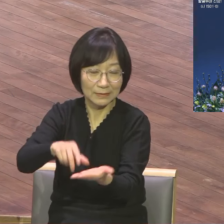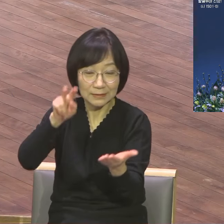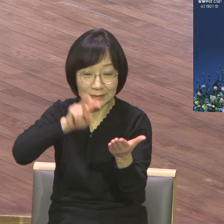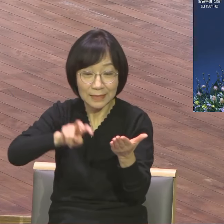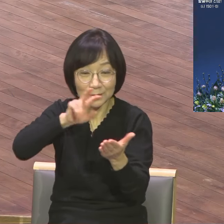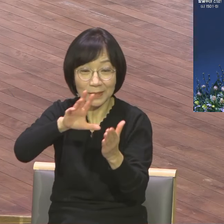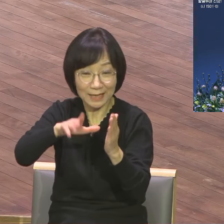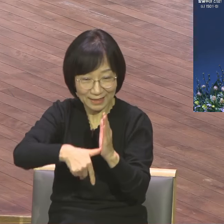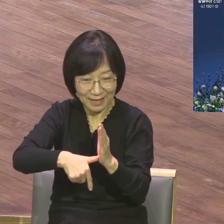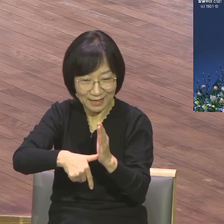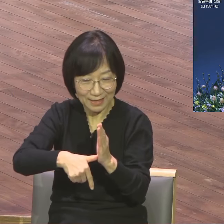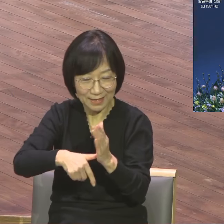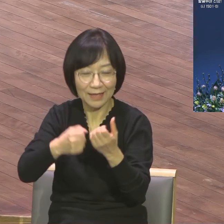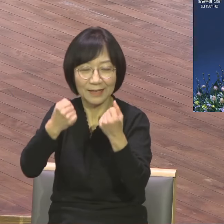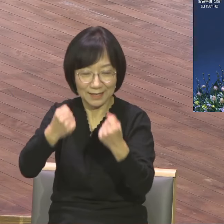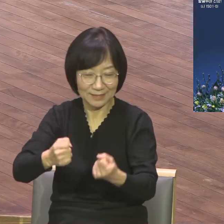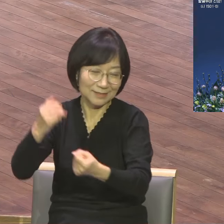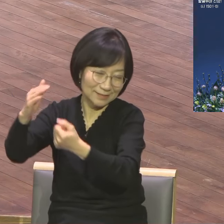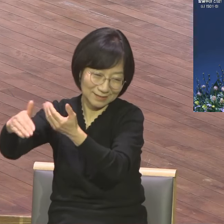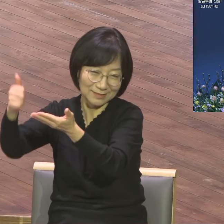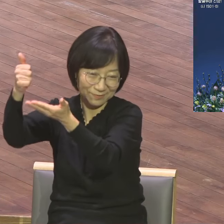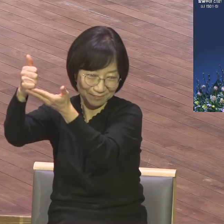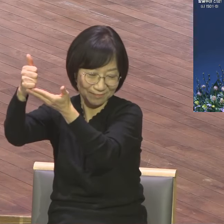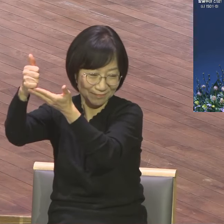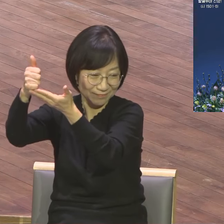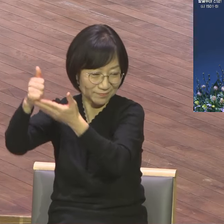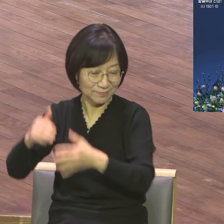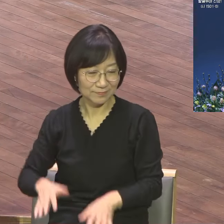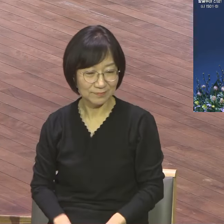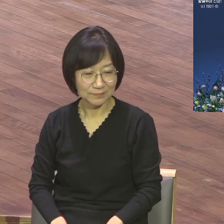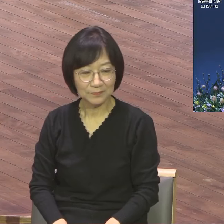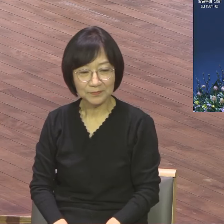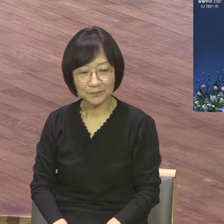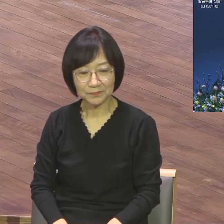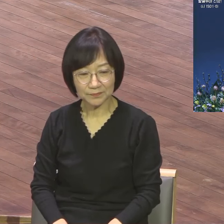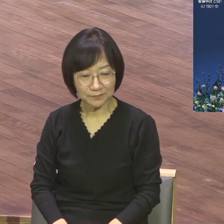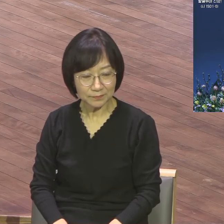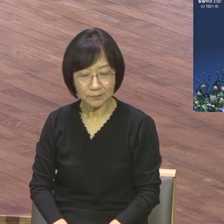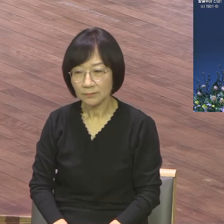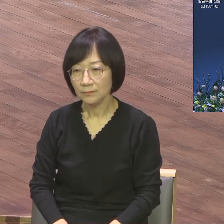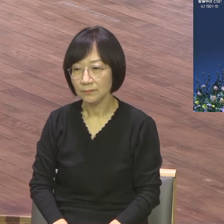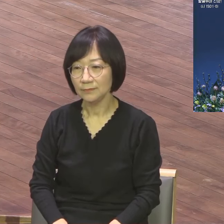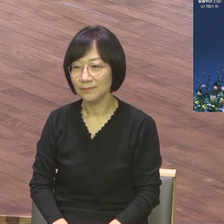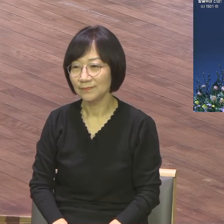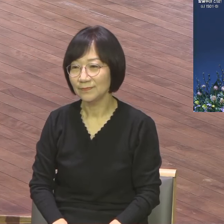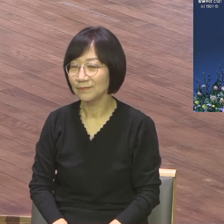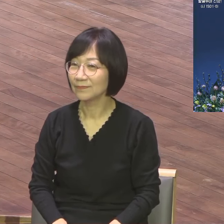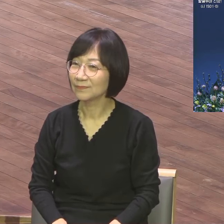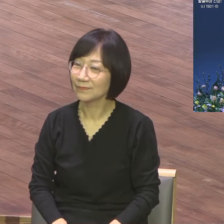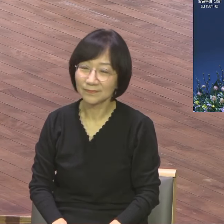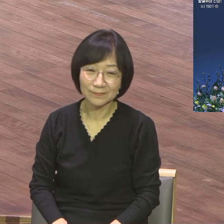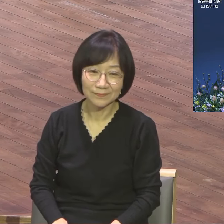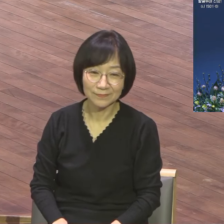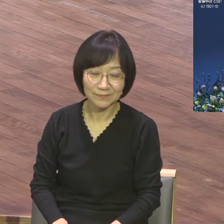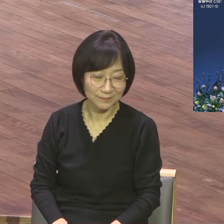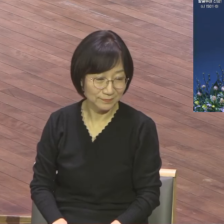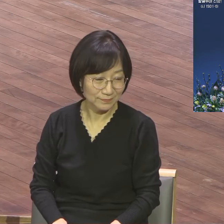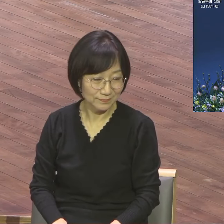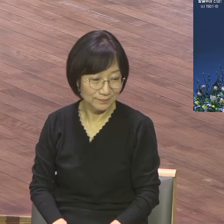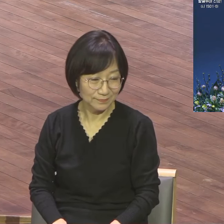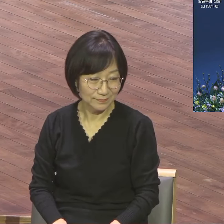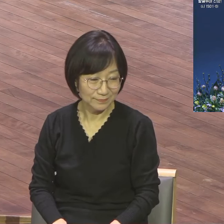계시는 이런 고백을 하잖아요. 하나님은 이 찬송 중에 계십니다. 다시 말해서 우리는 찬송을